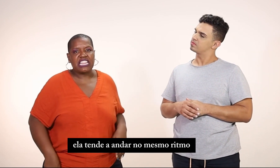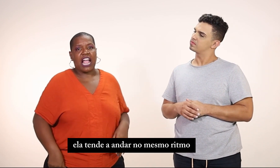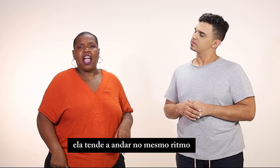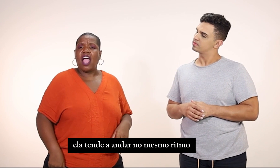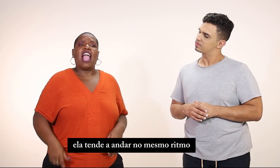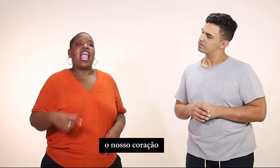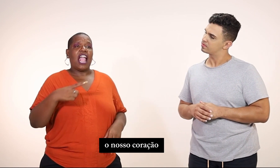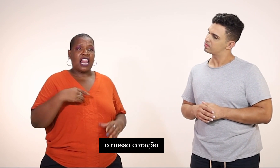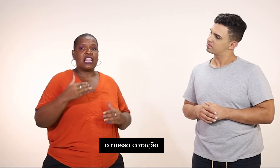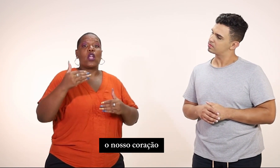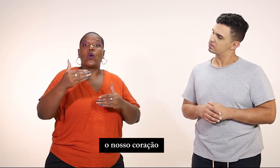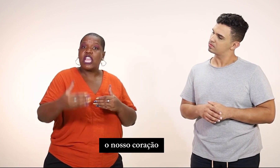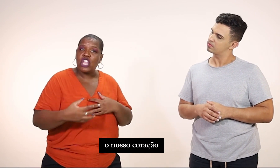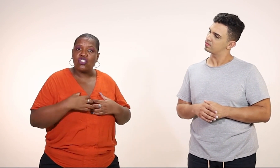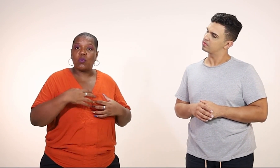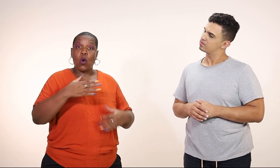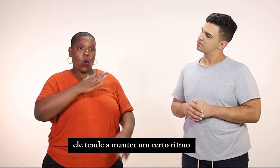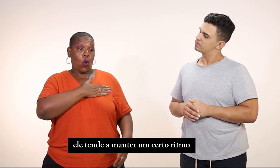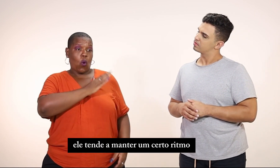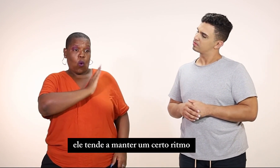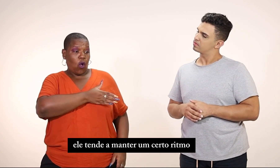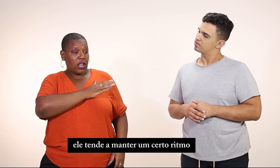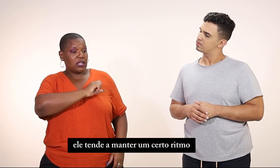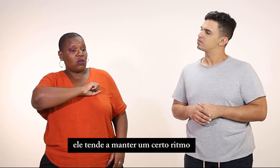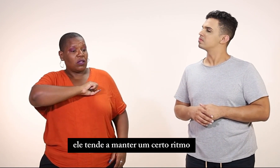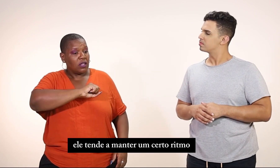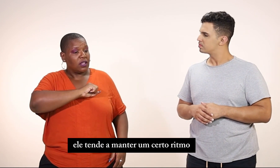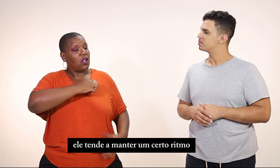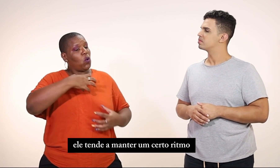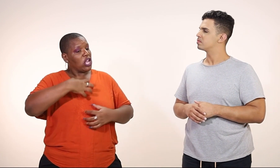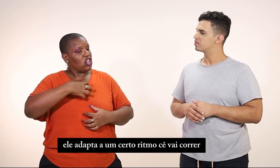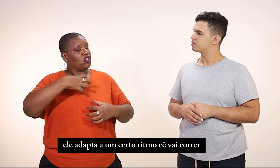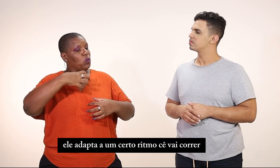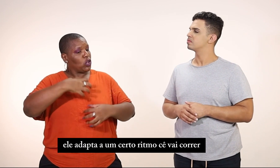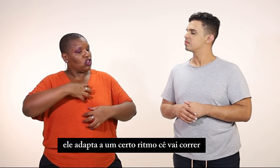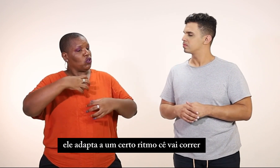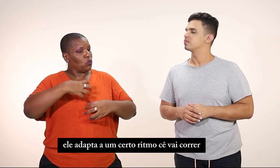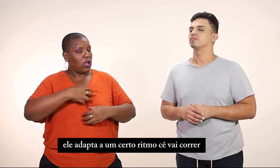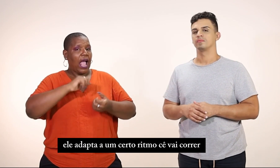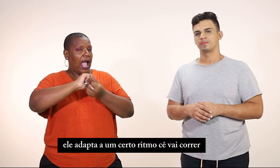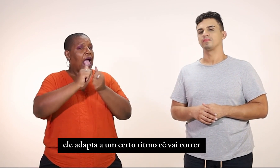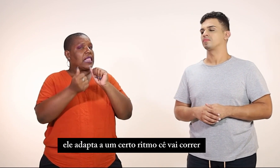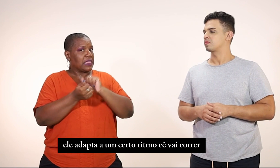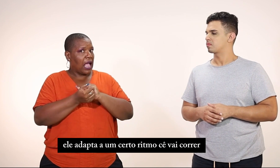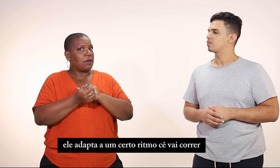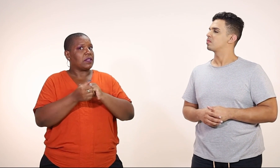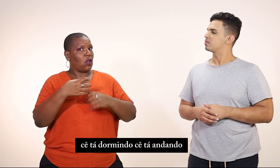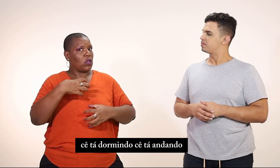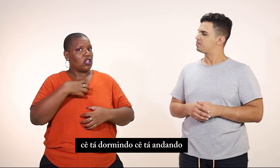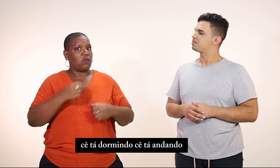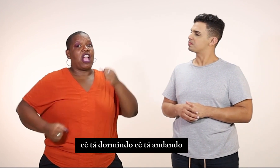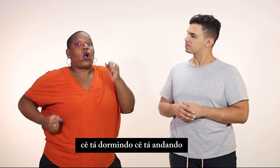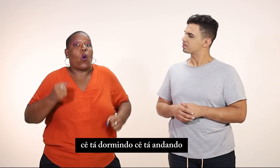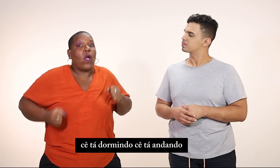mesmo ritmo. O nosso coração, ele tende a manter um certo ritmo. Ele adapta a um certo ritmo. Você vai correr, você está dormindo, você está